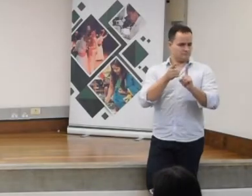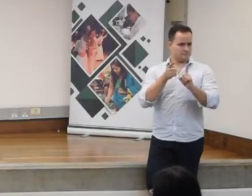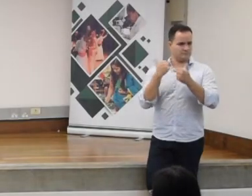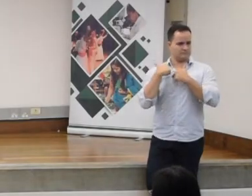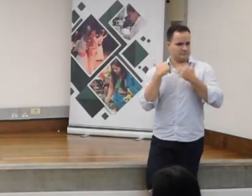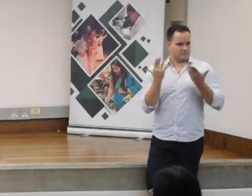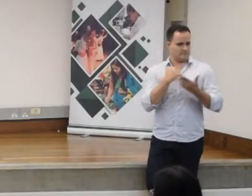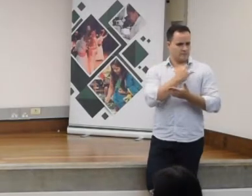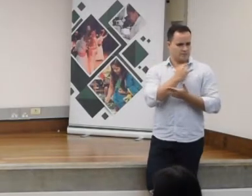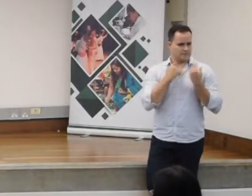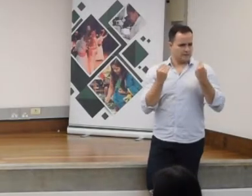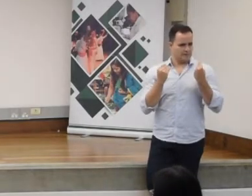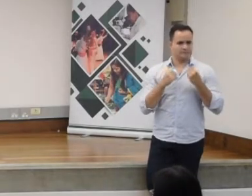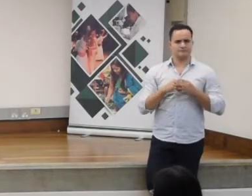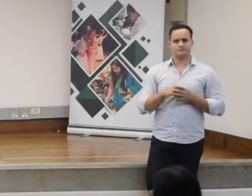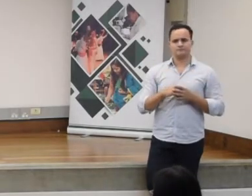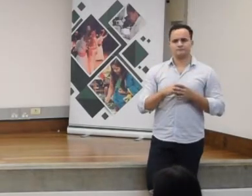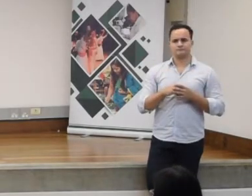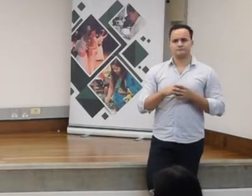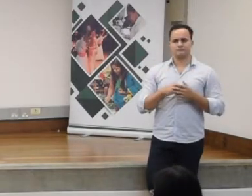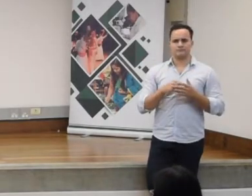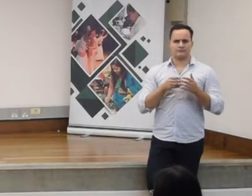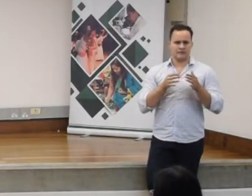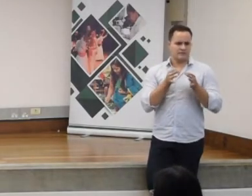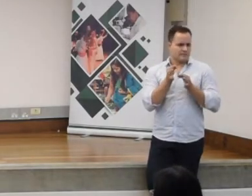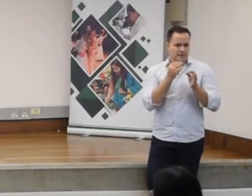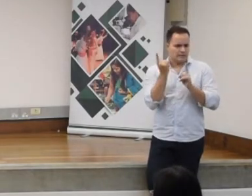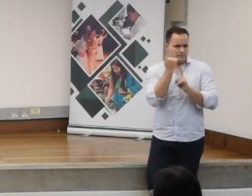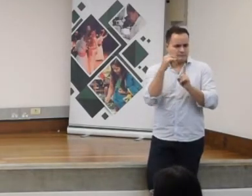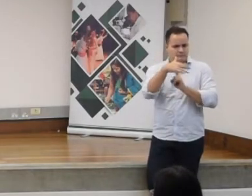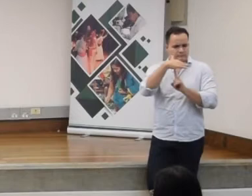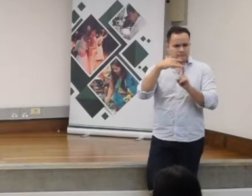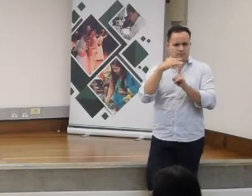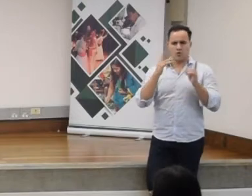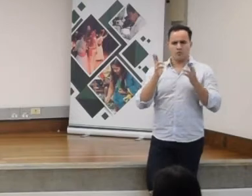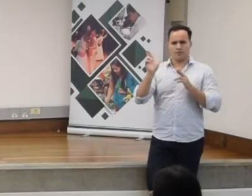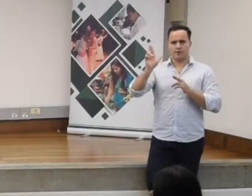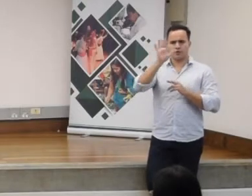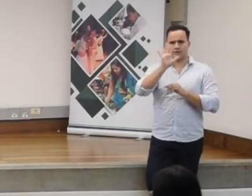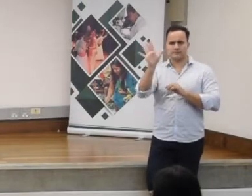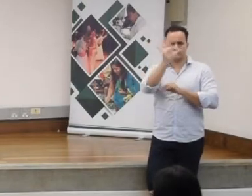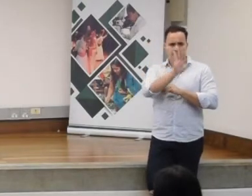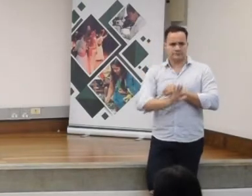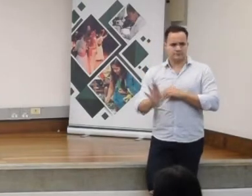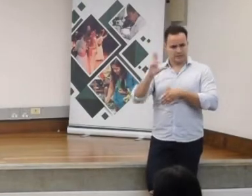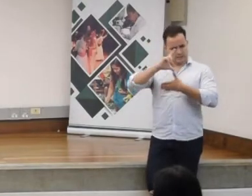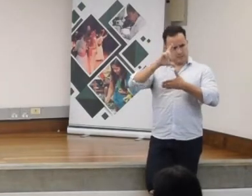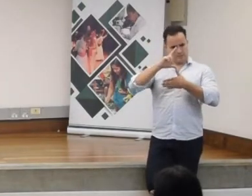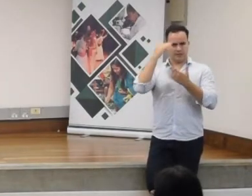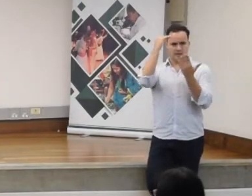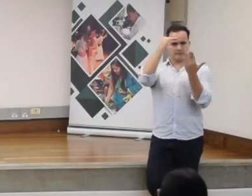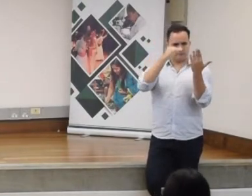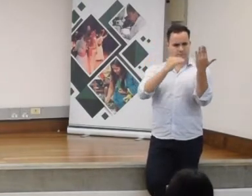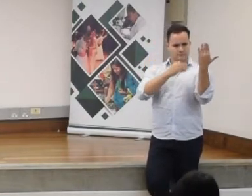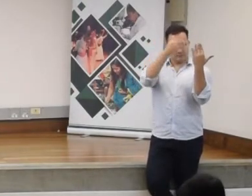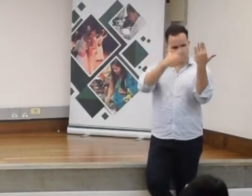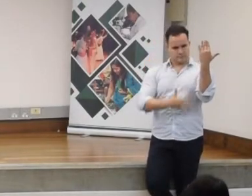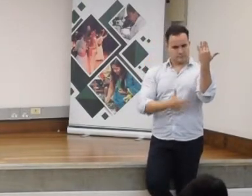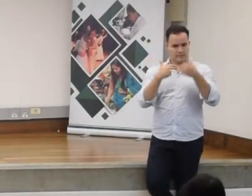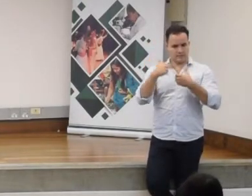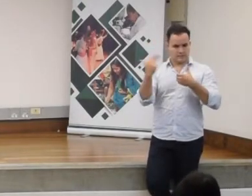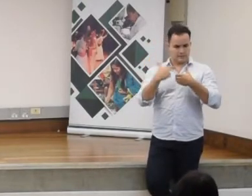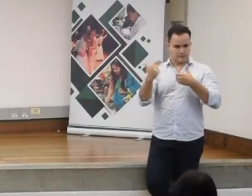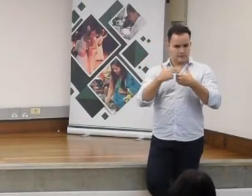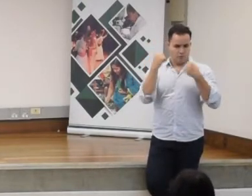algunos asuntos de regionalización, cómo se ubica a nivel latinoamericano, donde la tasa más alta de deserción